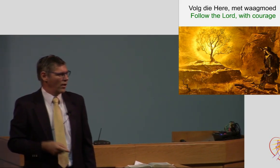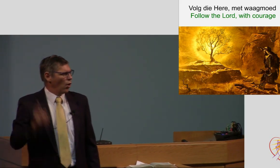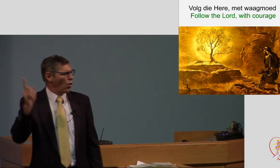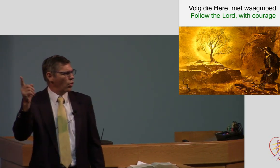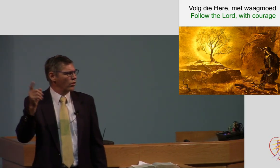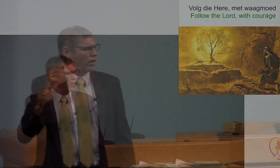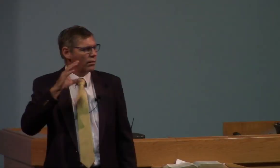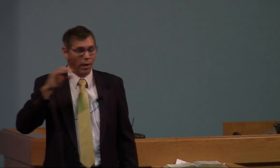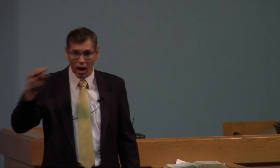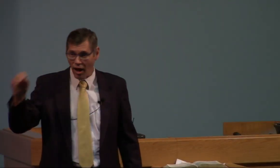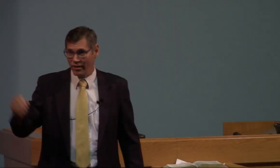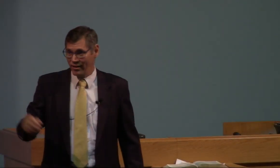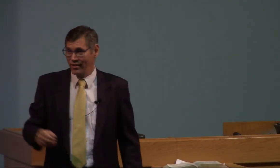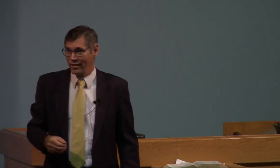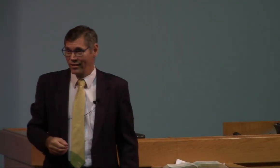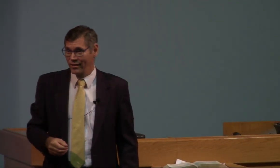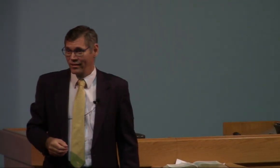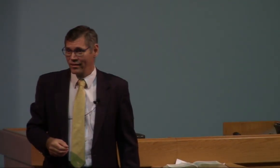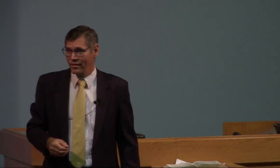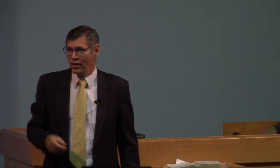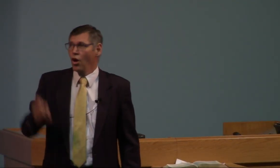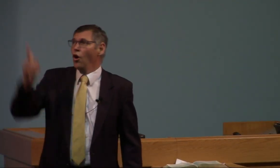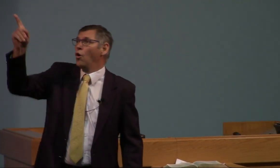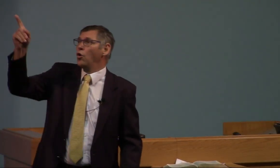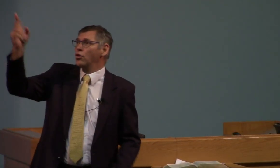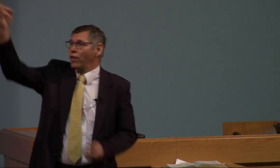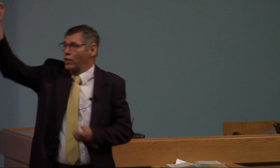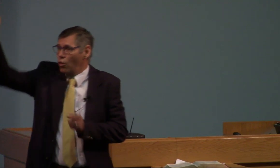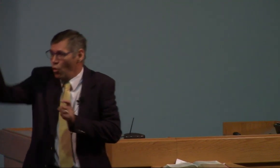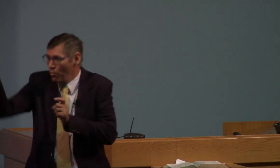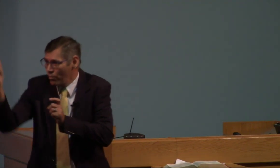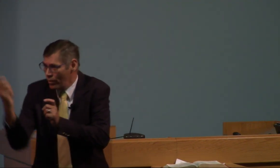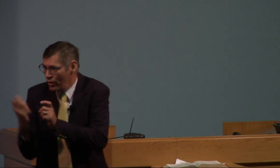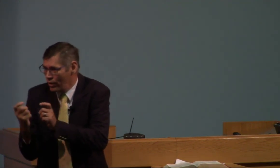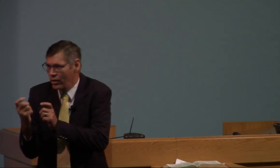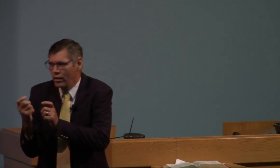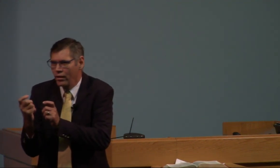God wat praat. God wat kom.